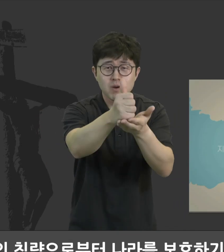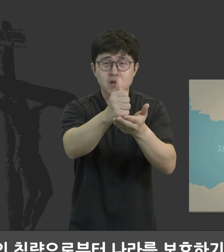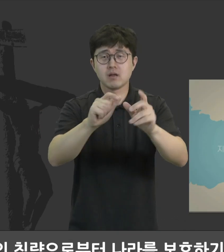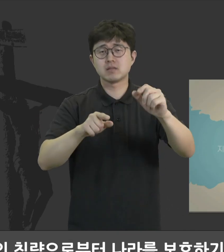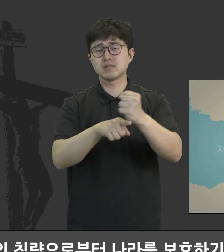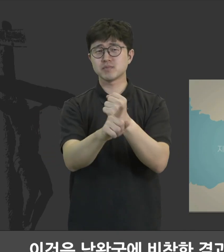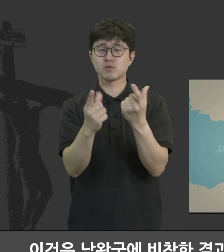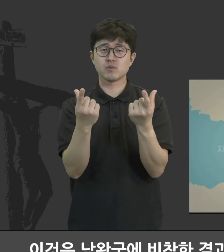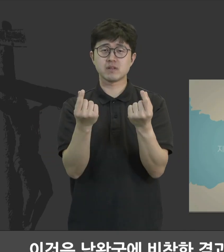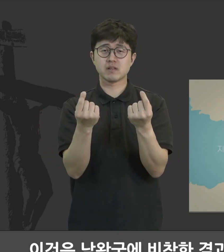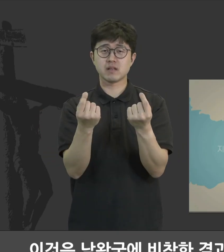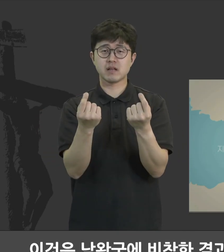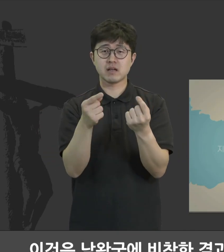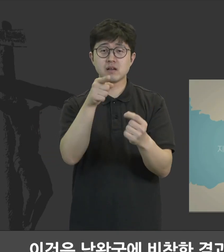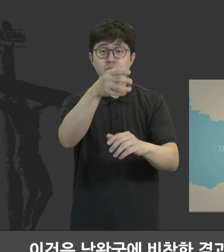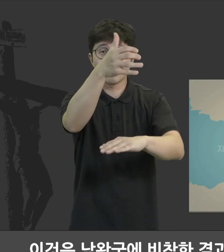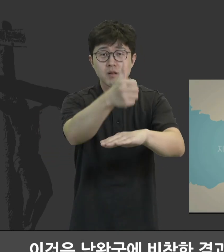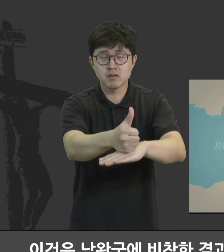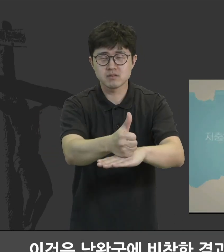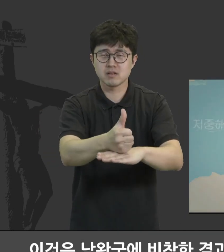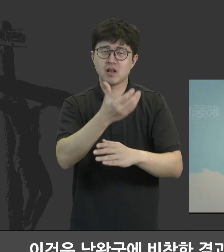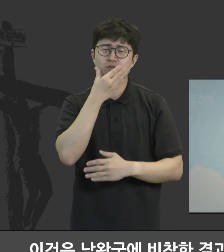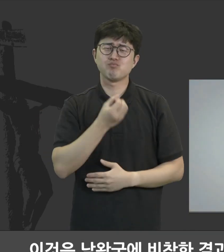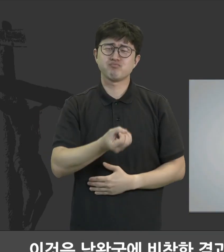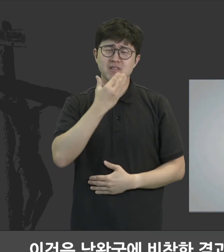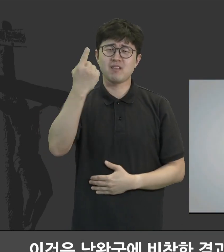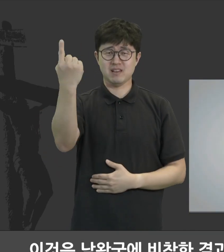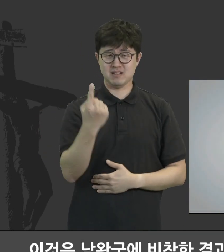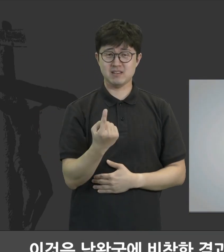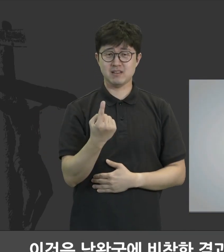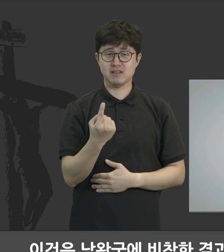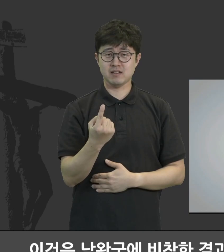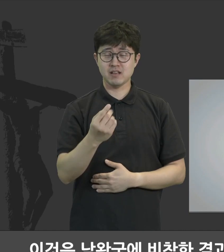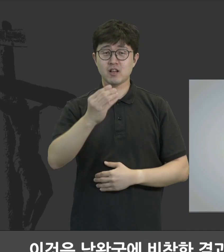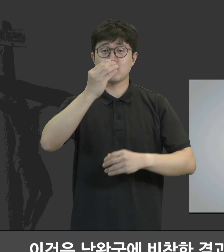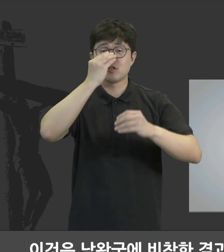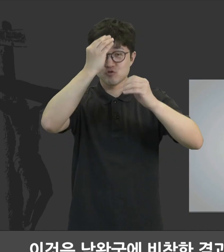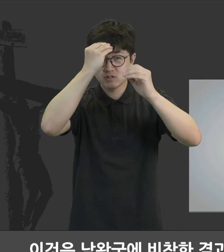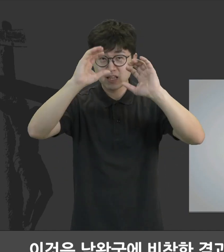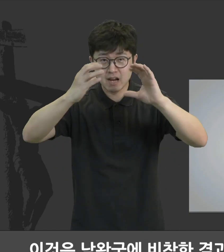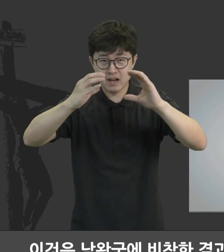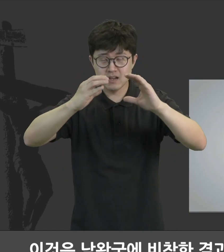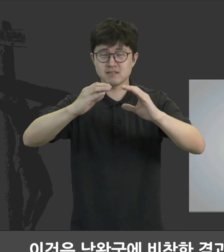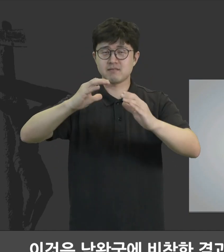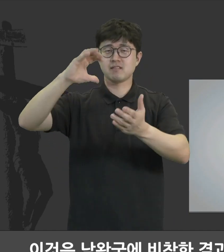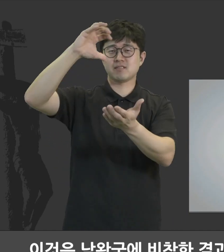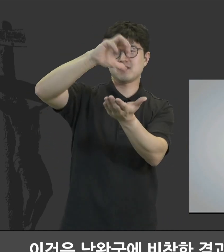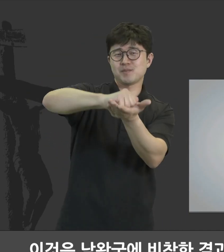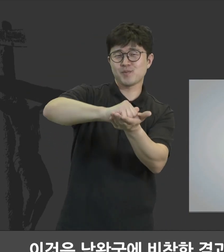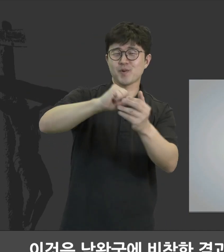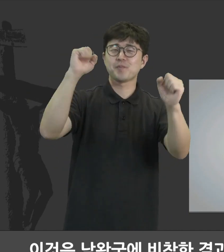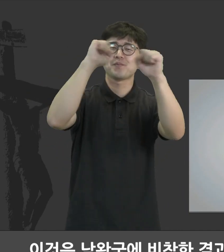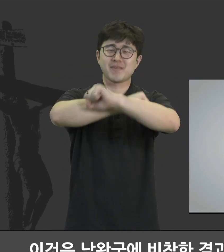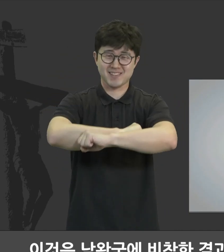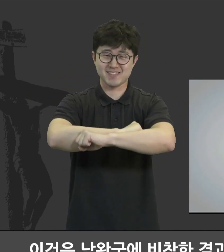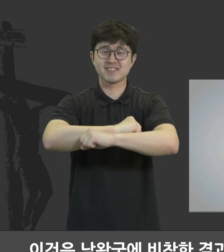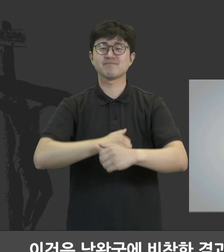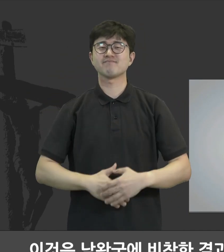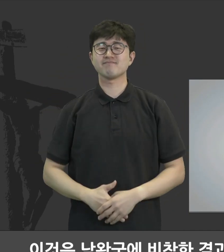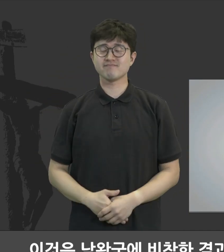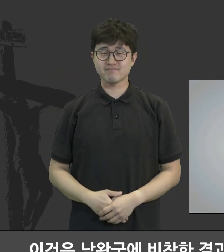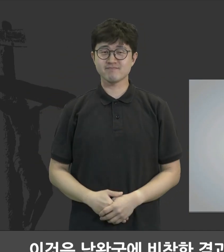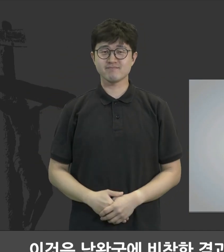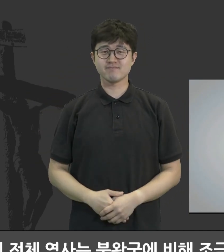의미였습니다. 이것은 남왕국의 비참한 결과를 초래합니다. 유다가 아수르의 정복 대상이 되고